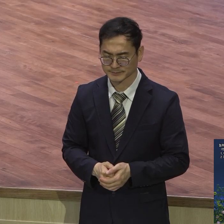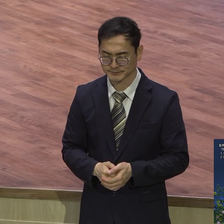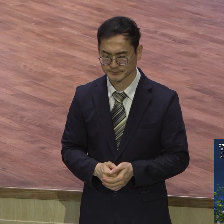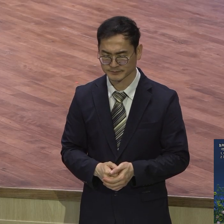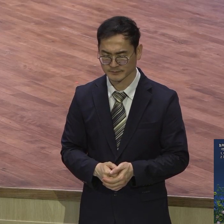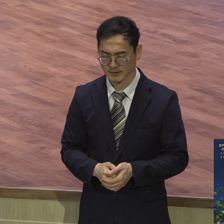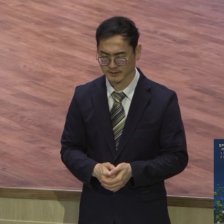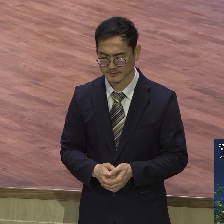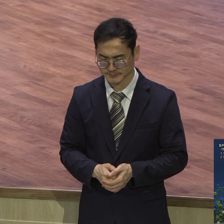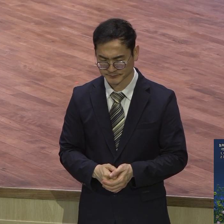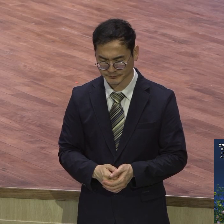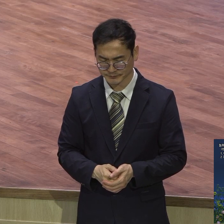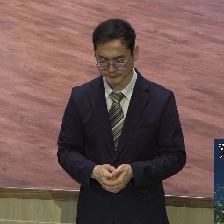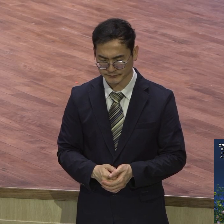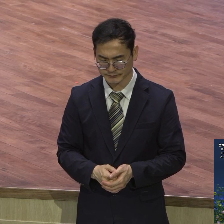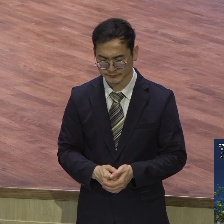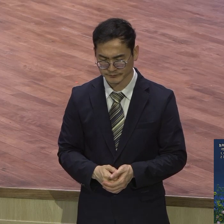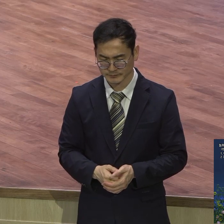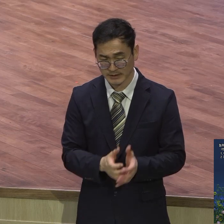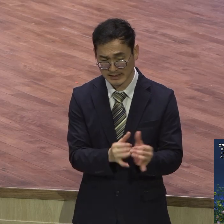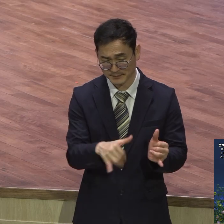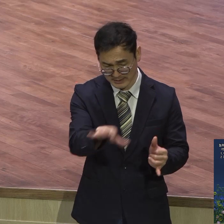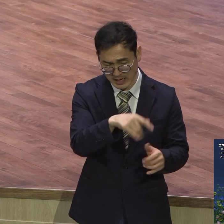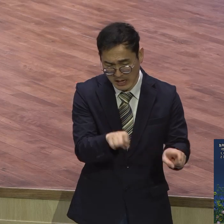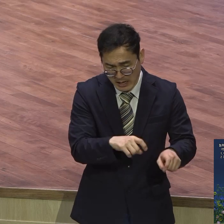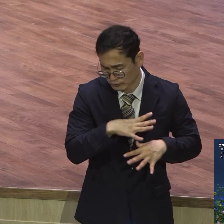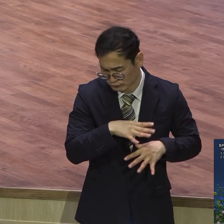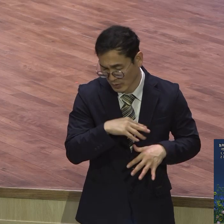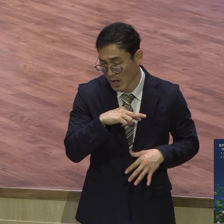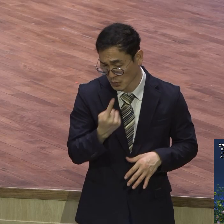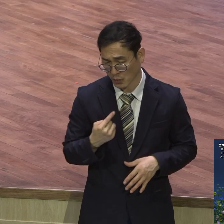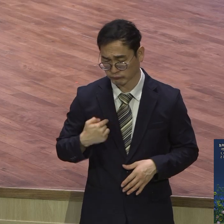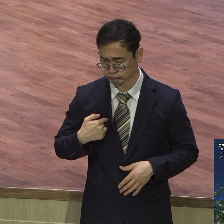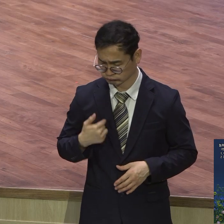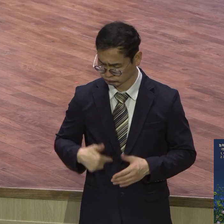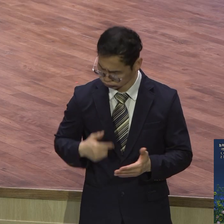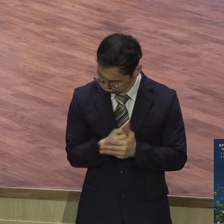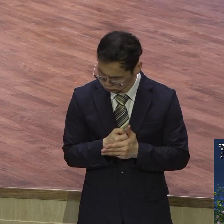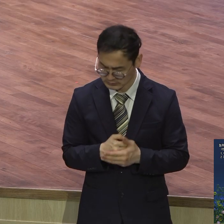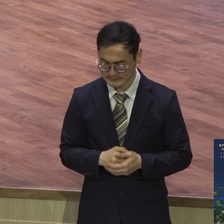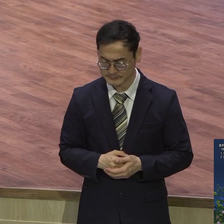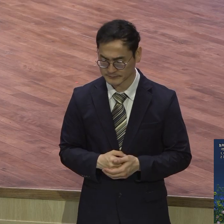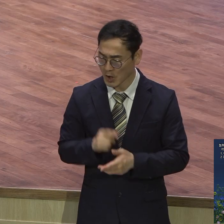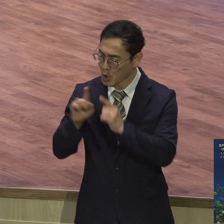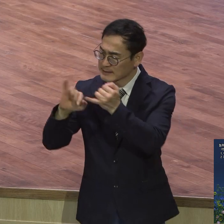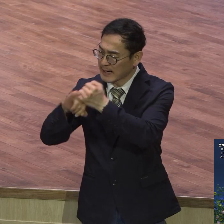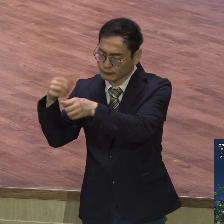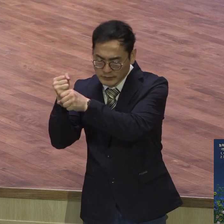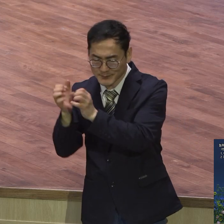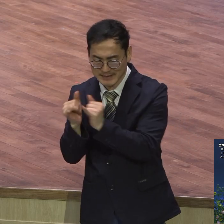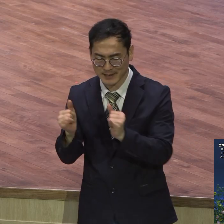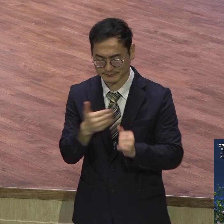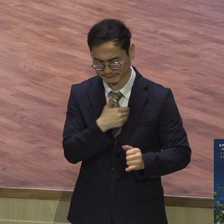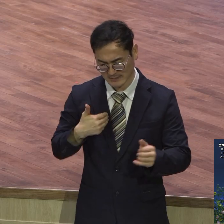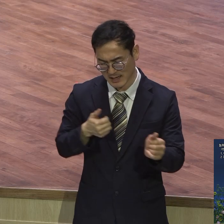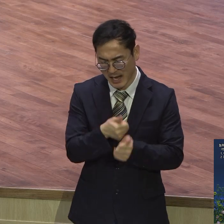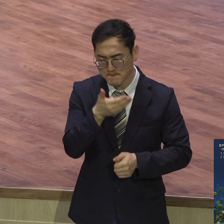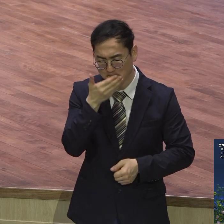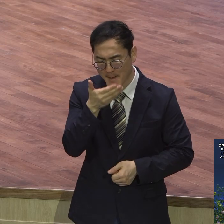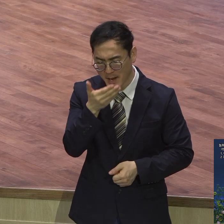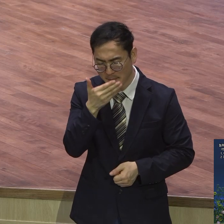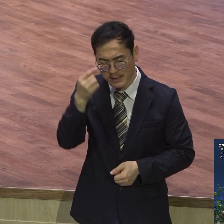모든 사람들이 벌벌 뚫고 있다 할지라도 은약자분 우리는 능력히 이긴다는 확실을 가져가게 하여